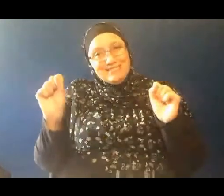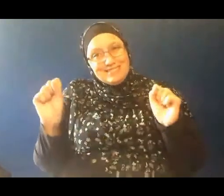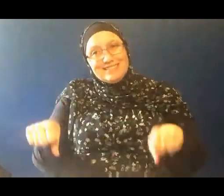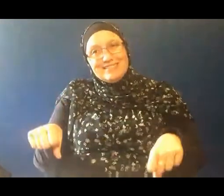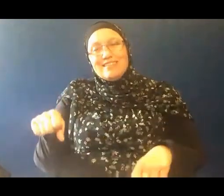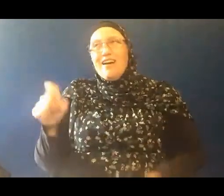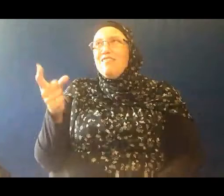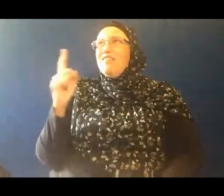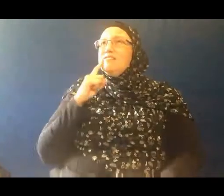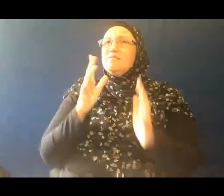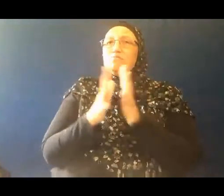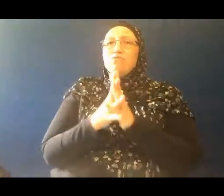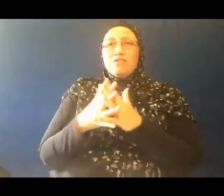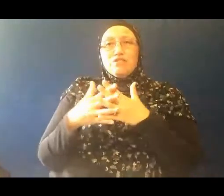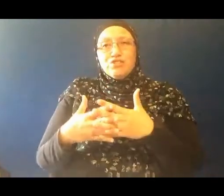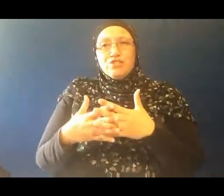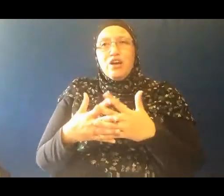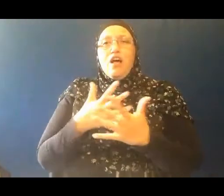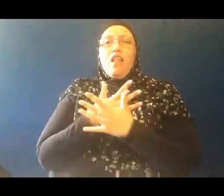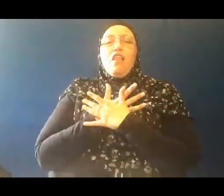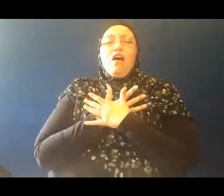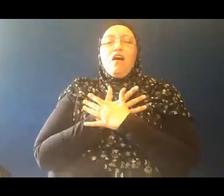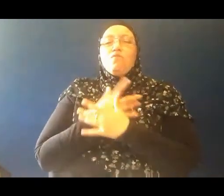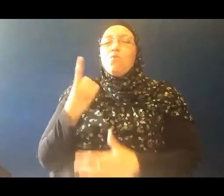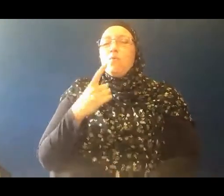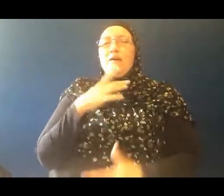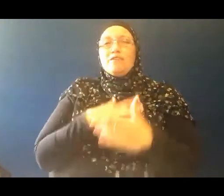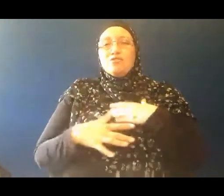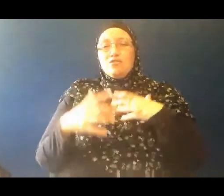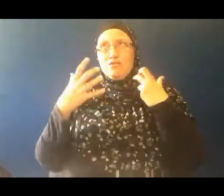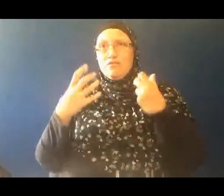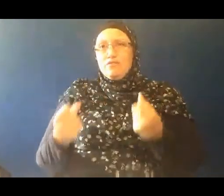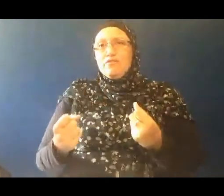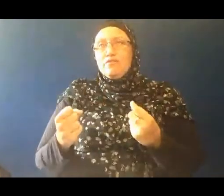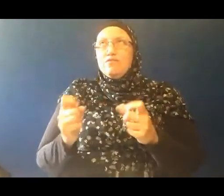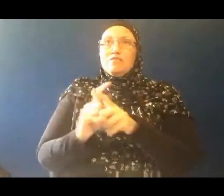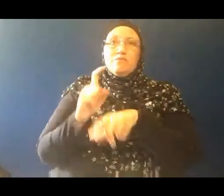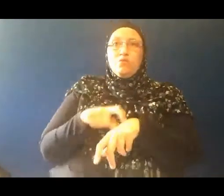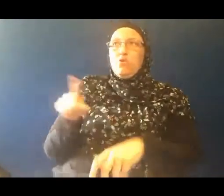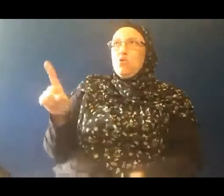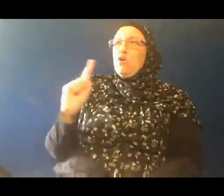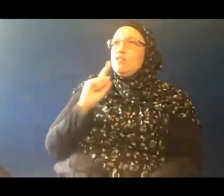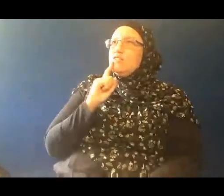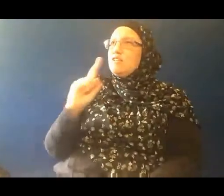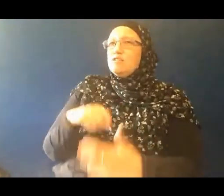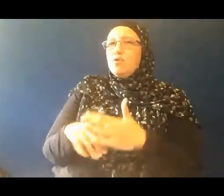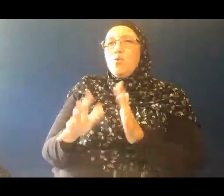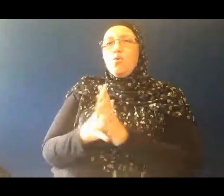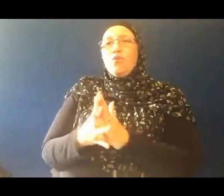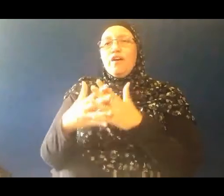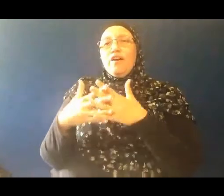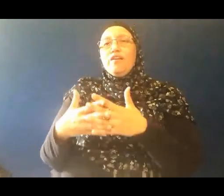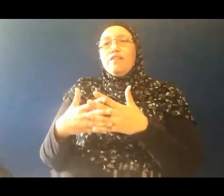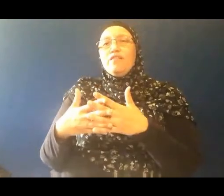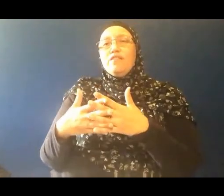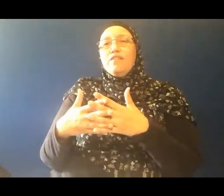يُحِبُّ الصَّابِرِينَ, God loves those who are patient. God says, وَاللَّهُ مَعَ الصَّابِرِينَ. Didn't we say that we are after nearness